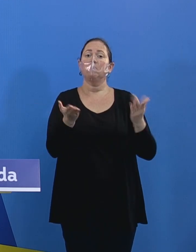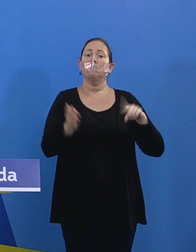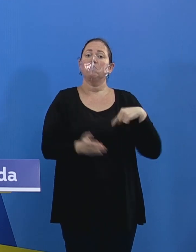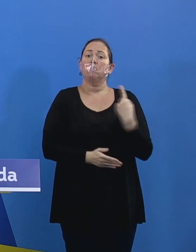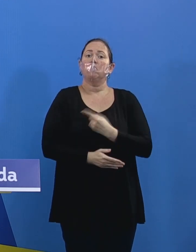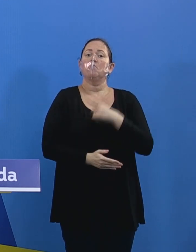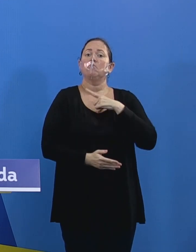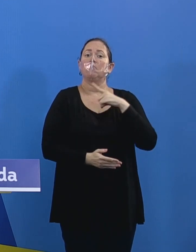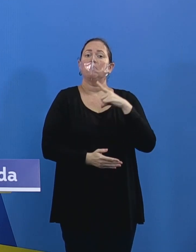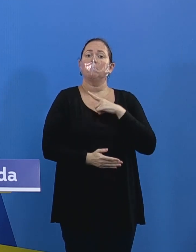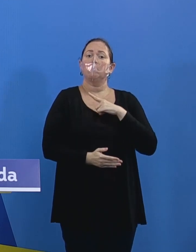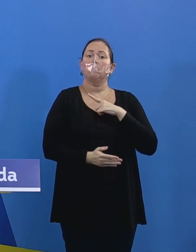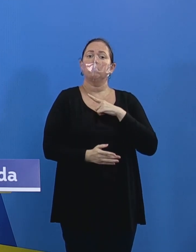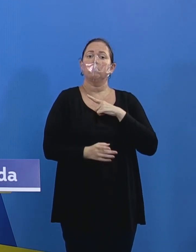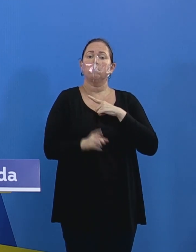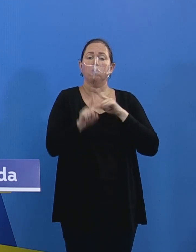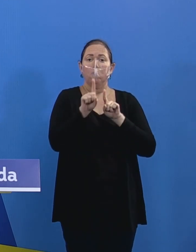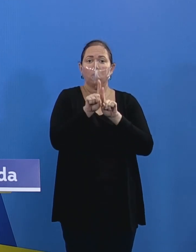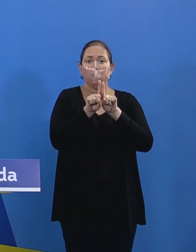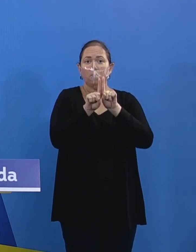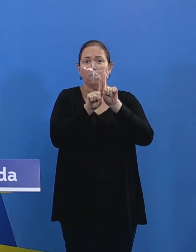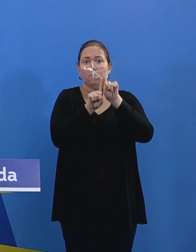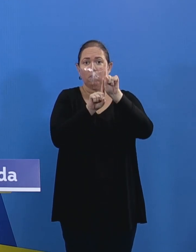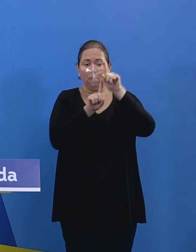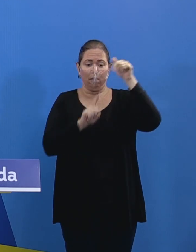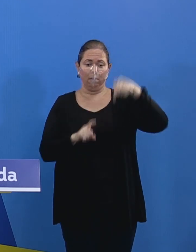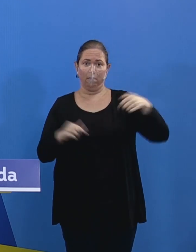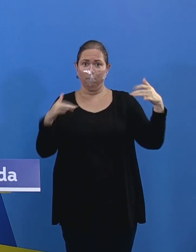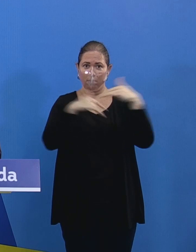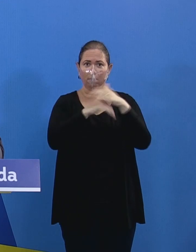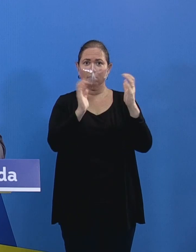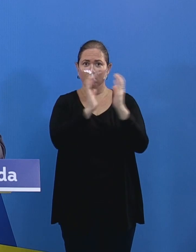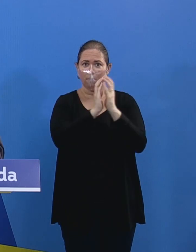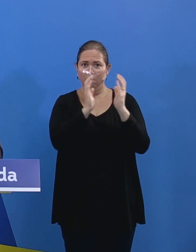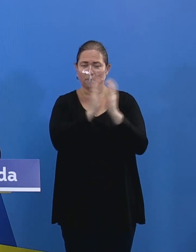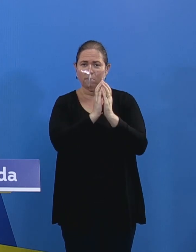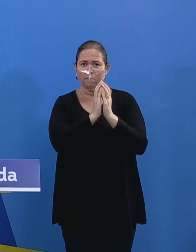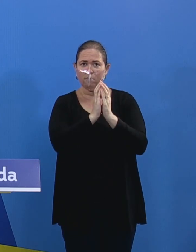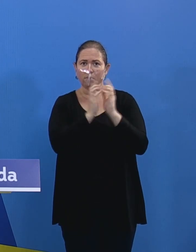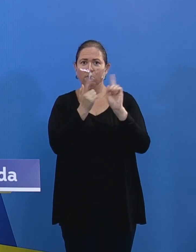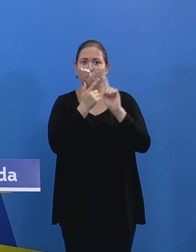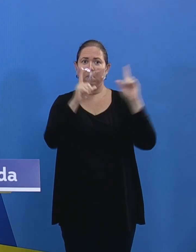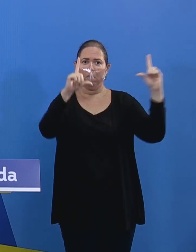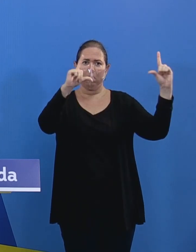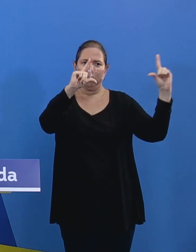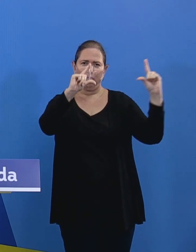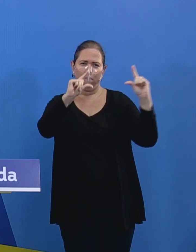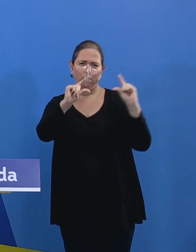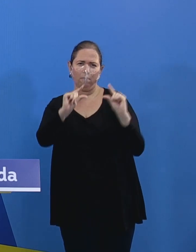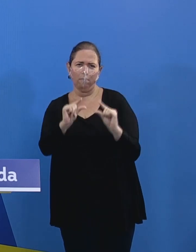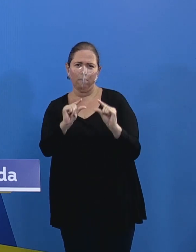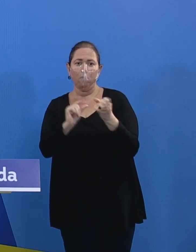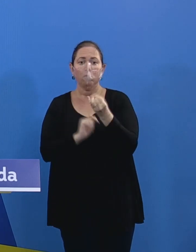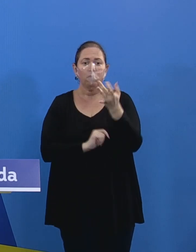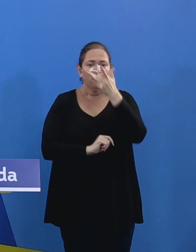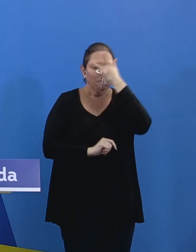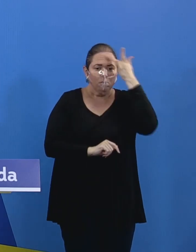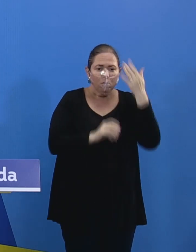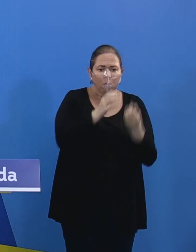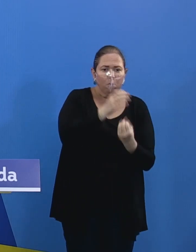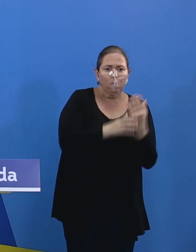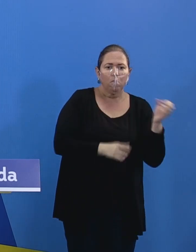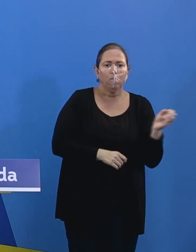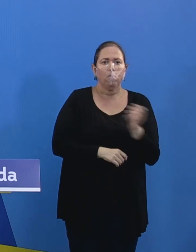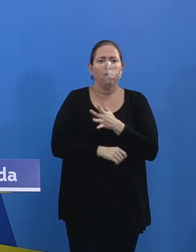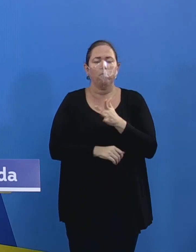temos uma curva de casos aqui em Recife, caindo, número de casos novos, número